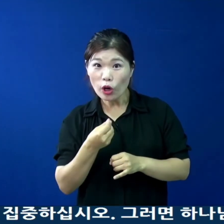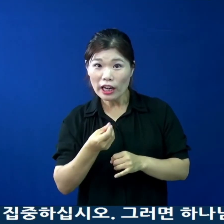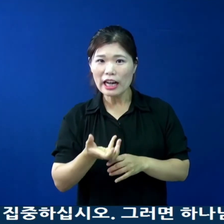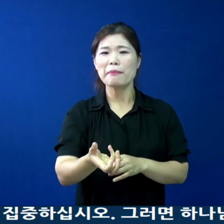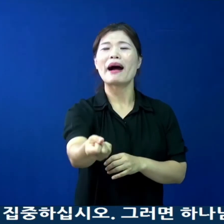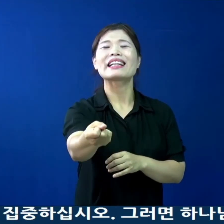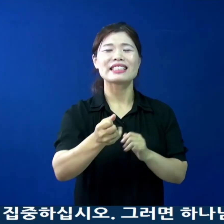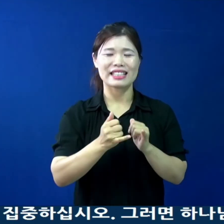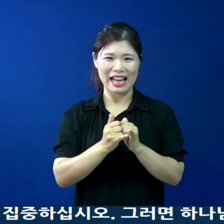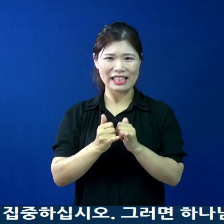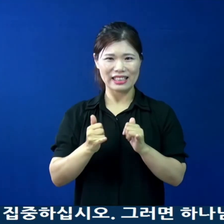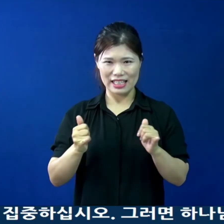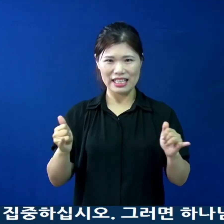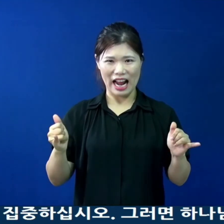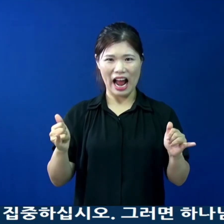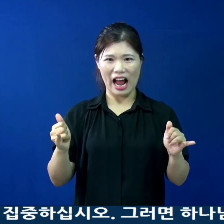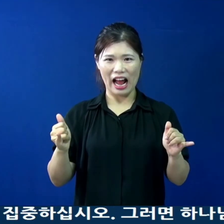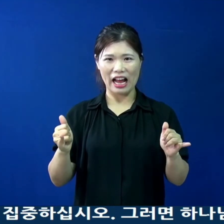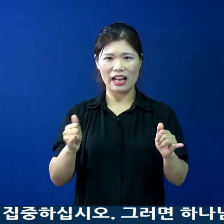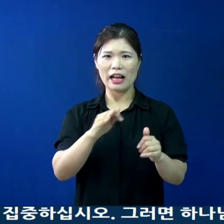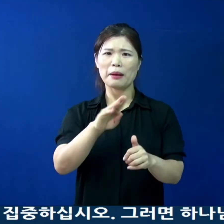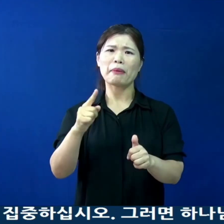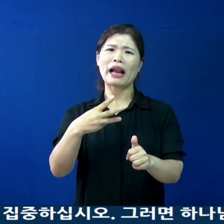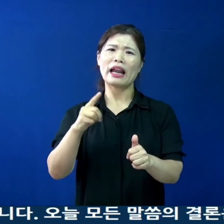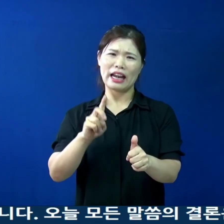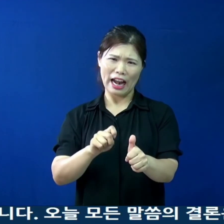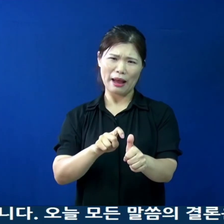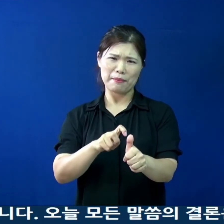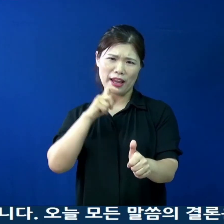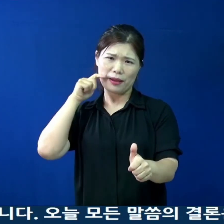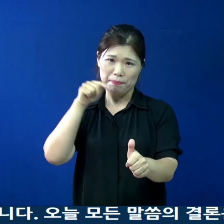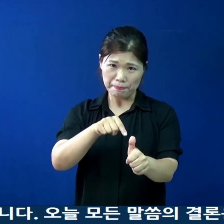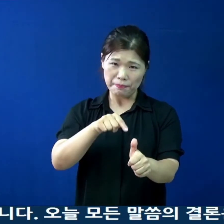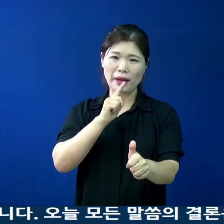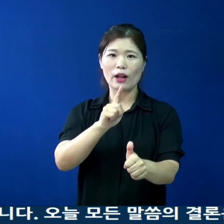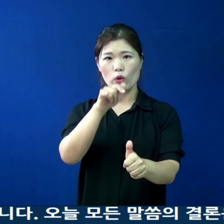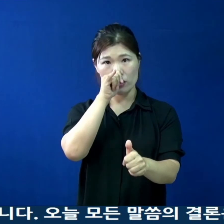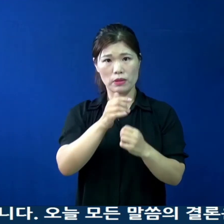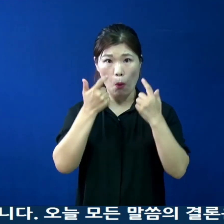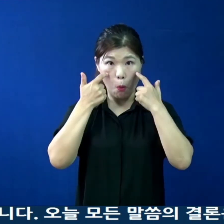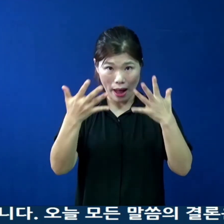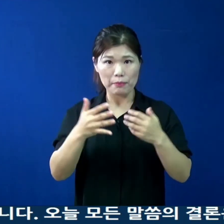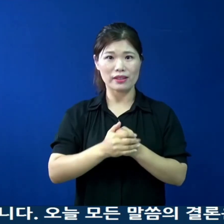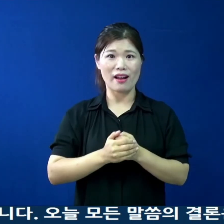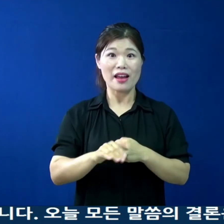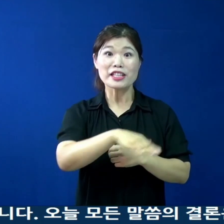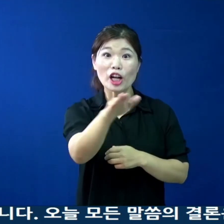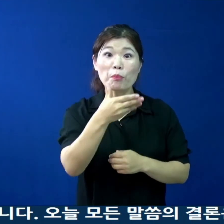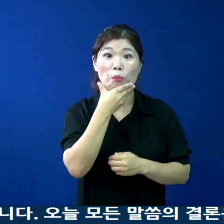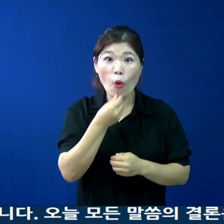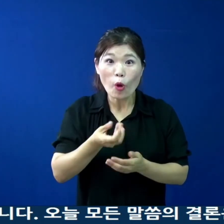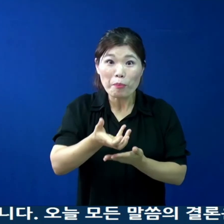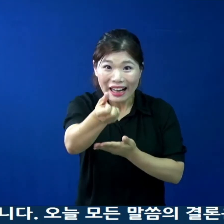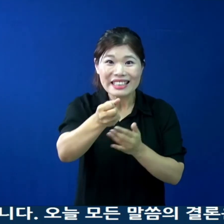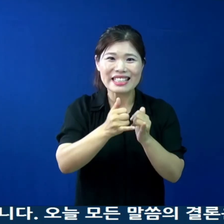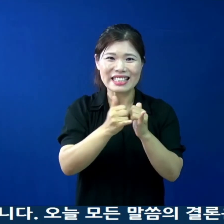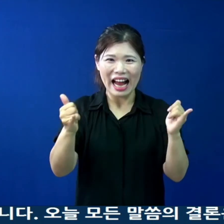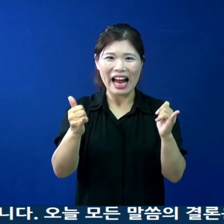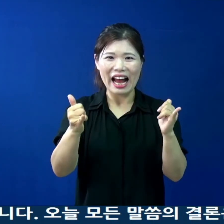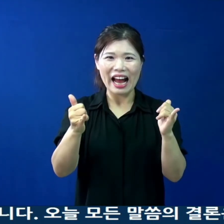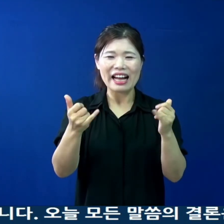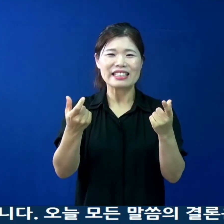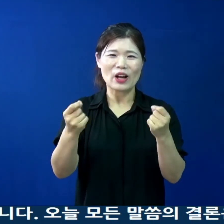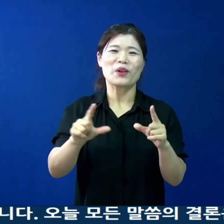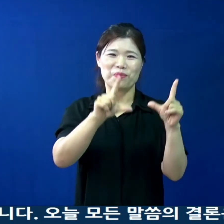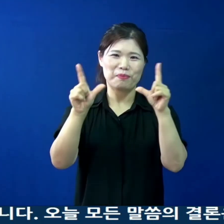받은 자들이니라. 명확한 결론이 있습니다. 여러분, 복 받은 자답게 살아가십시오.